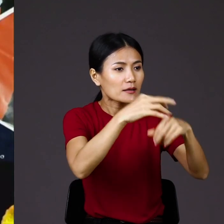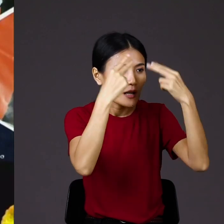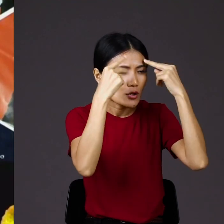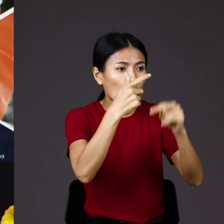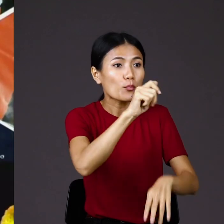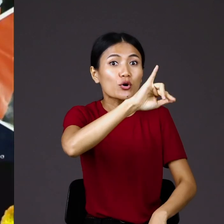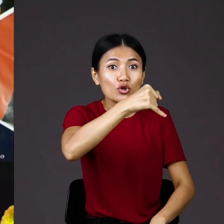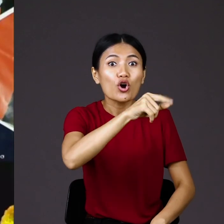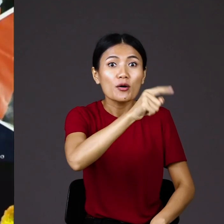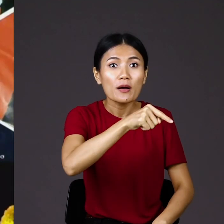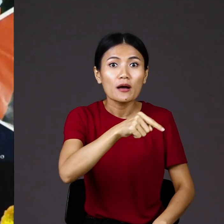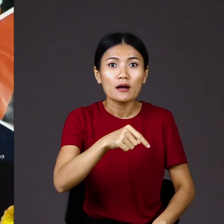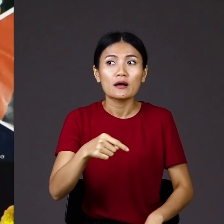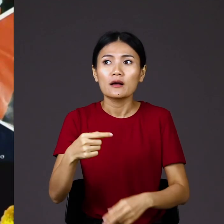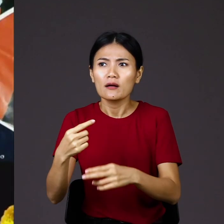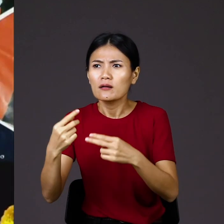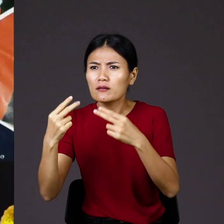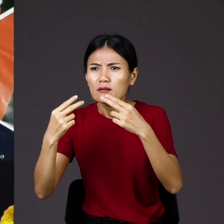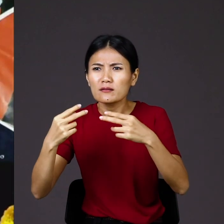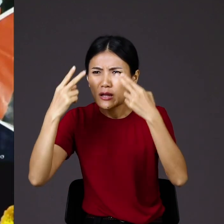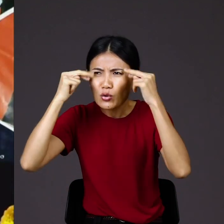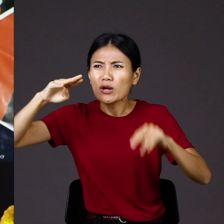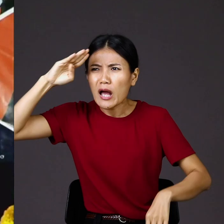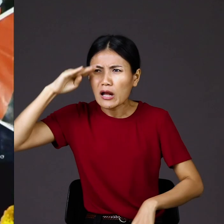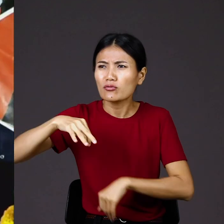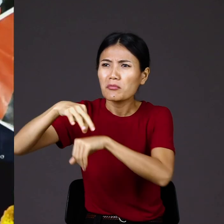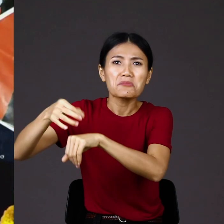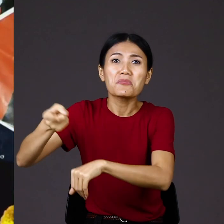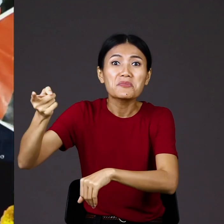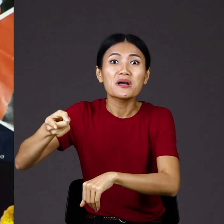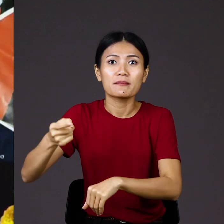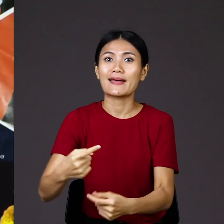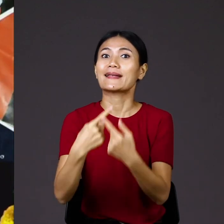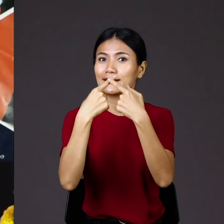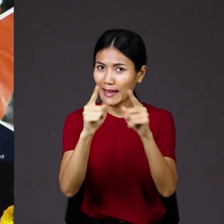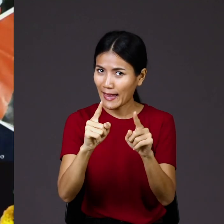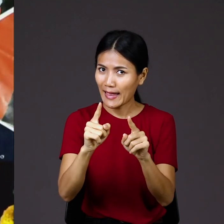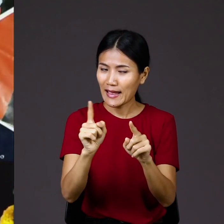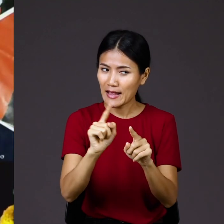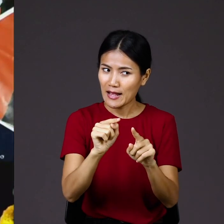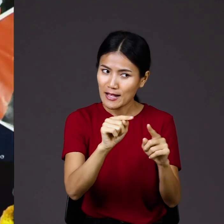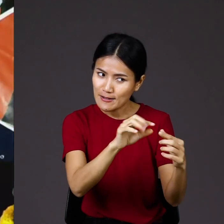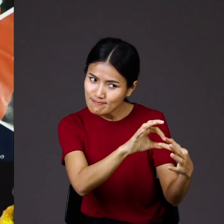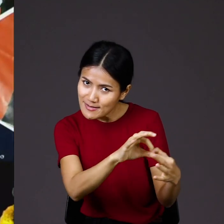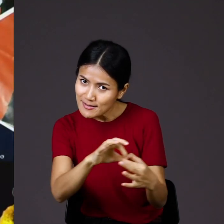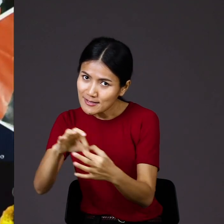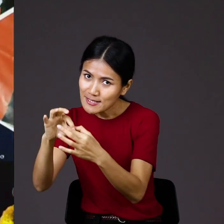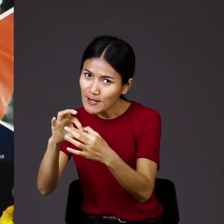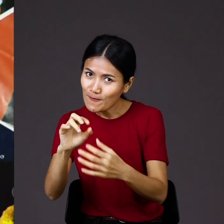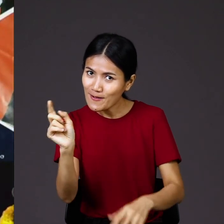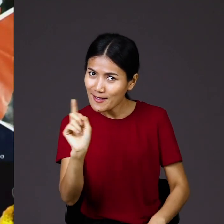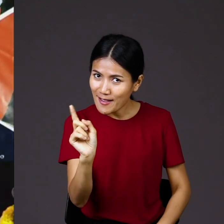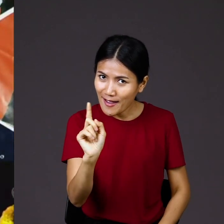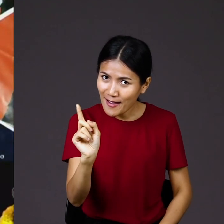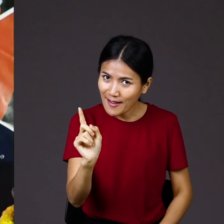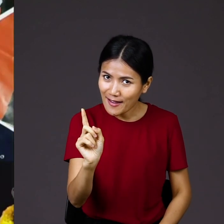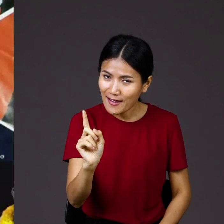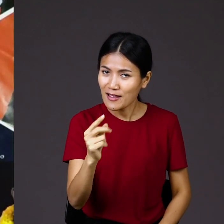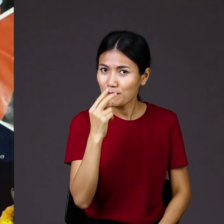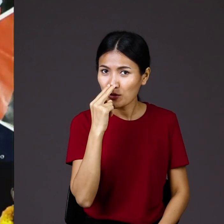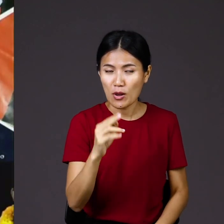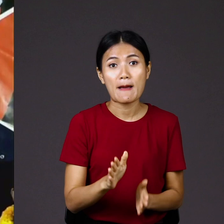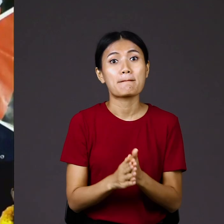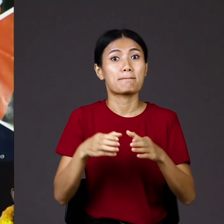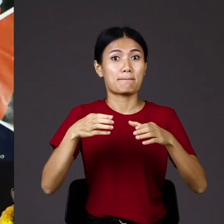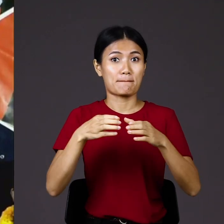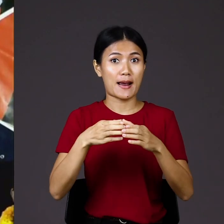ตรีต่อแต่มันเกี่ยวพันกันแบบอ้อมๆครับพี่น้องเกี่ยวพันกันแบบอ้อมๆแต่พูดกัน